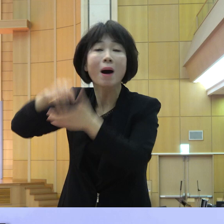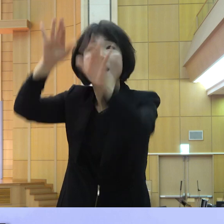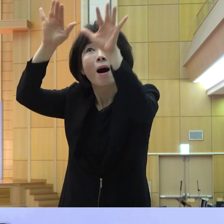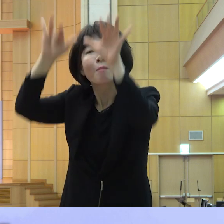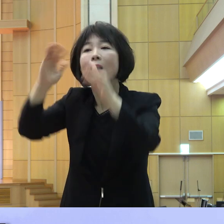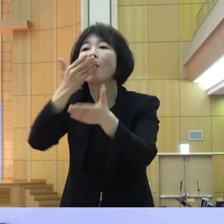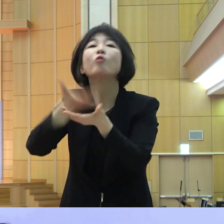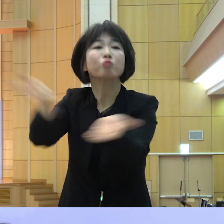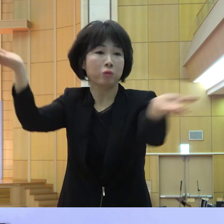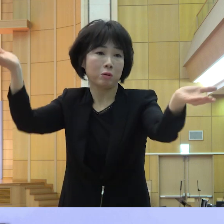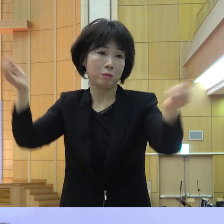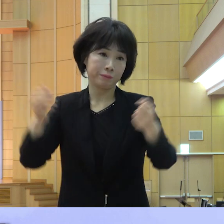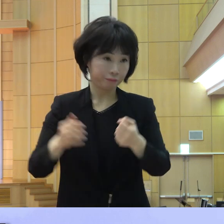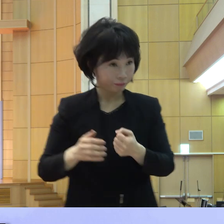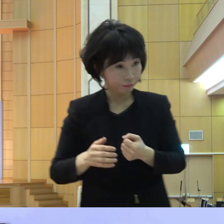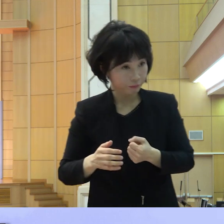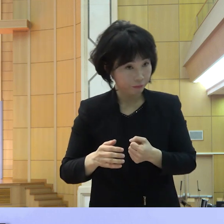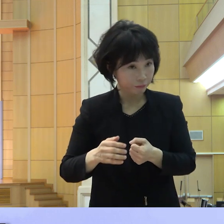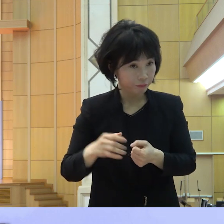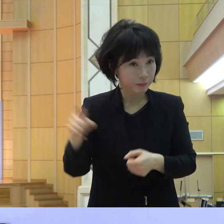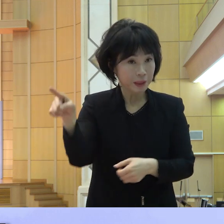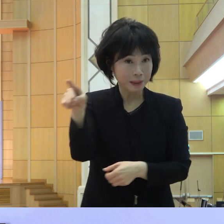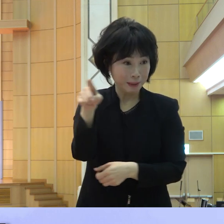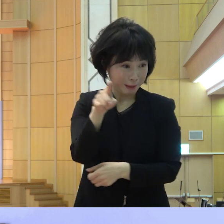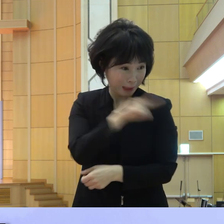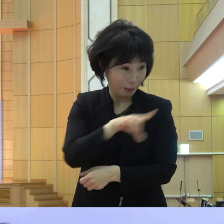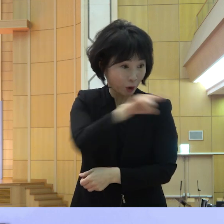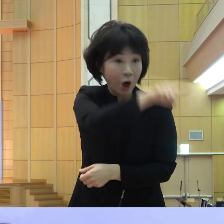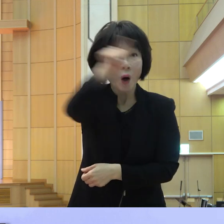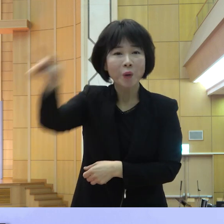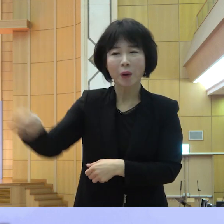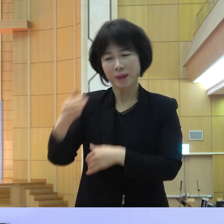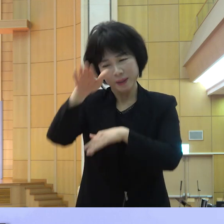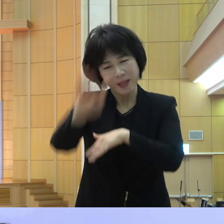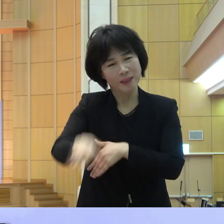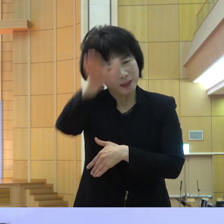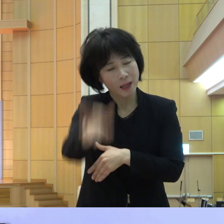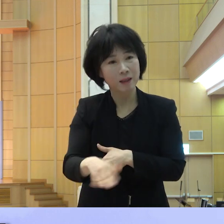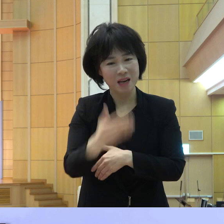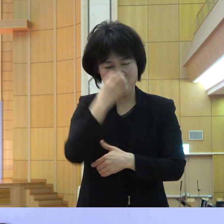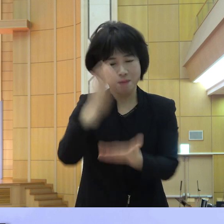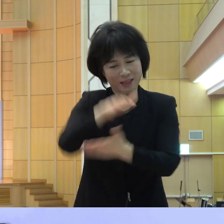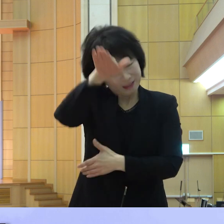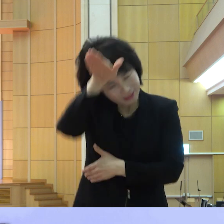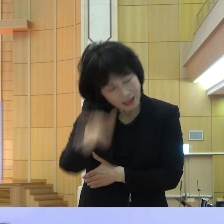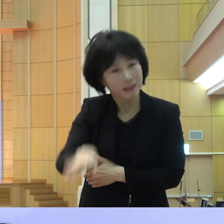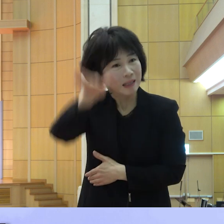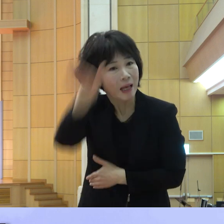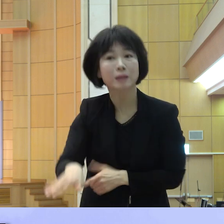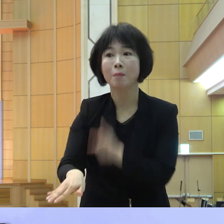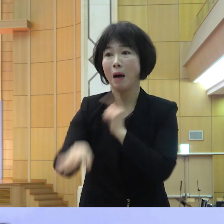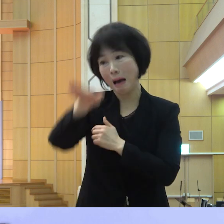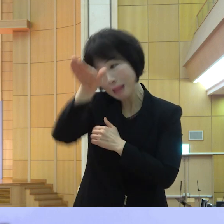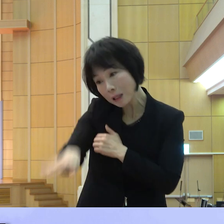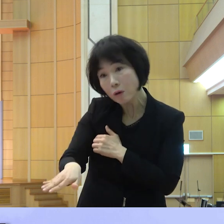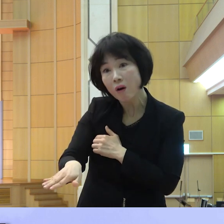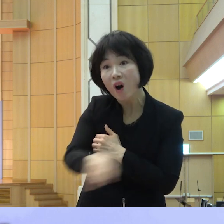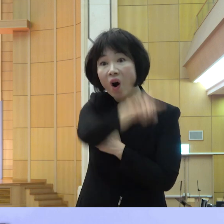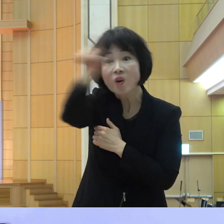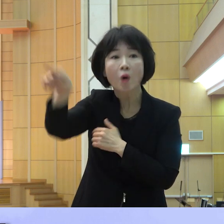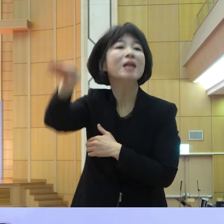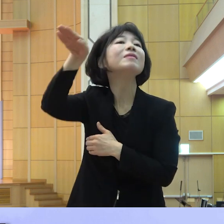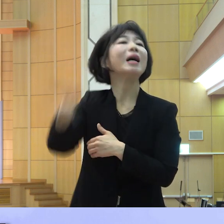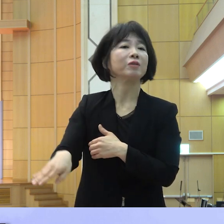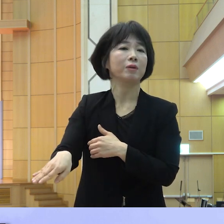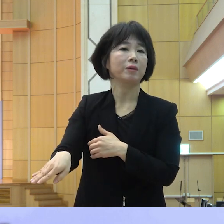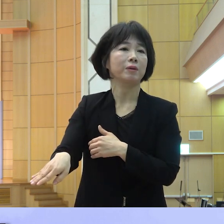너를 낮추시며, 첫 번째 낮추는 거예요. 너를 낮추시며, 이 낮추시며 이 말 속에는